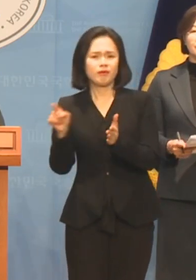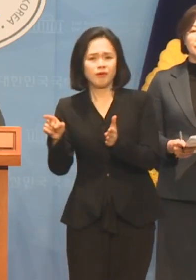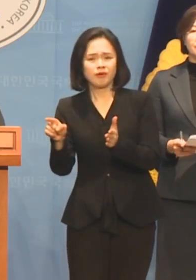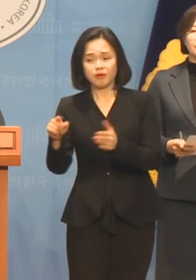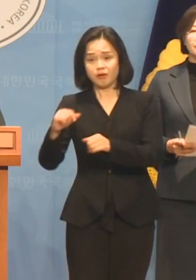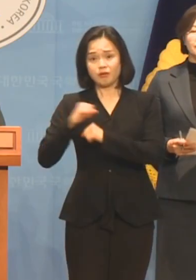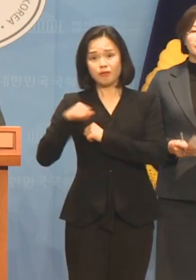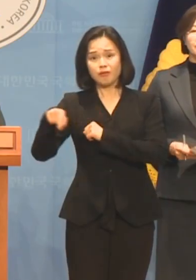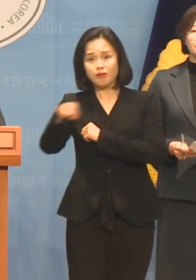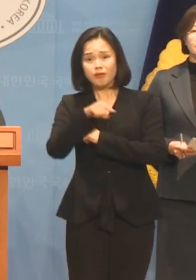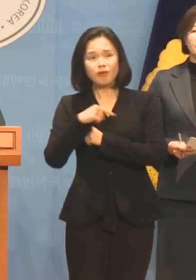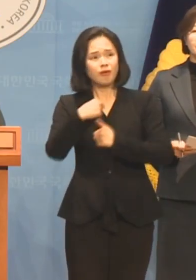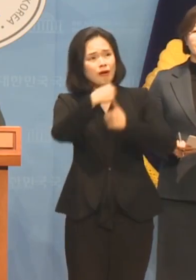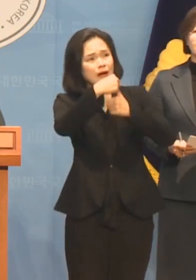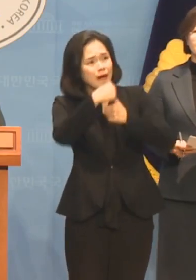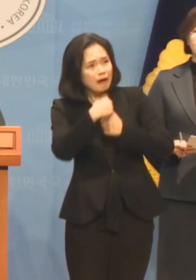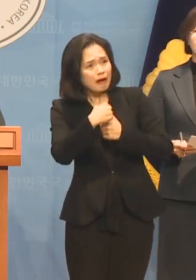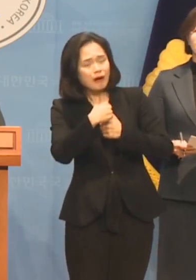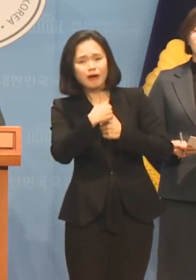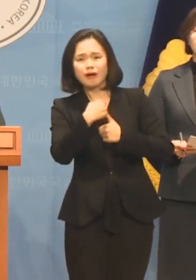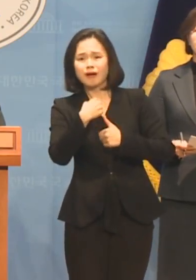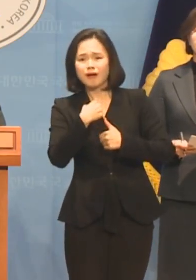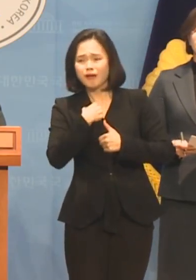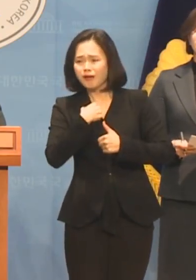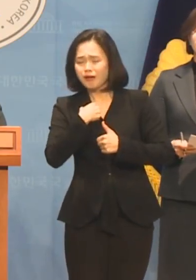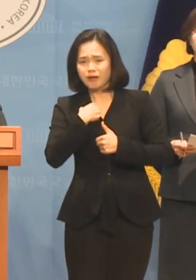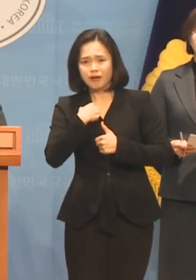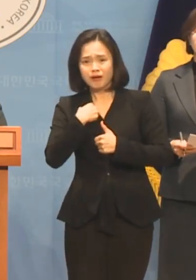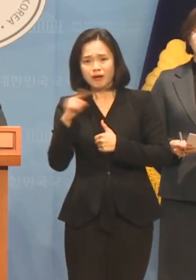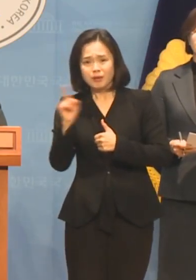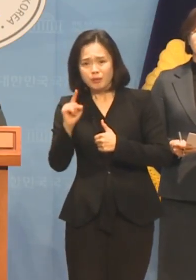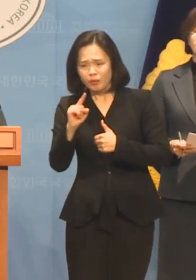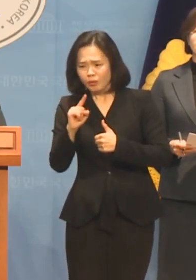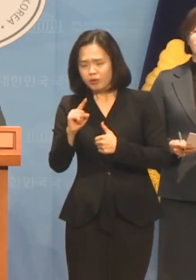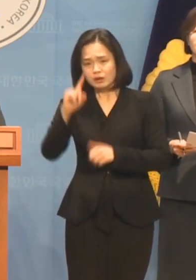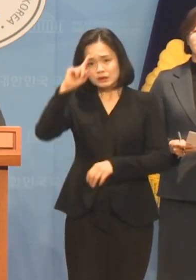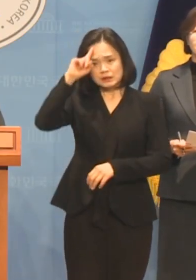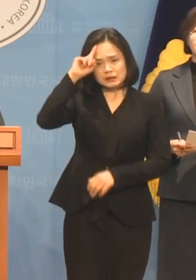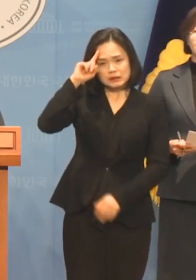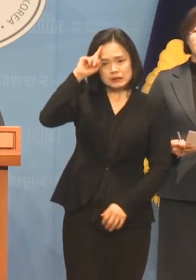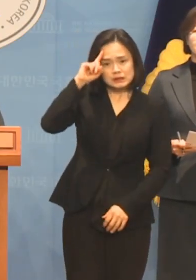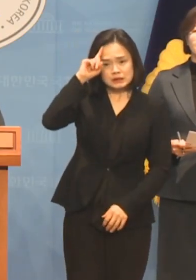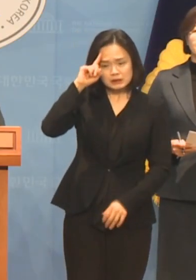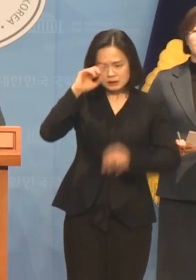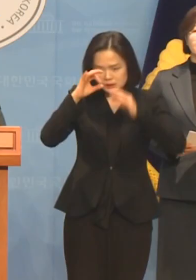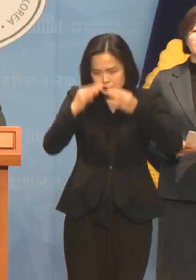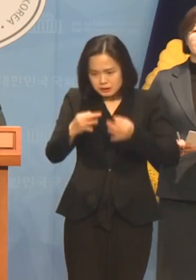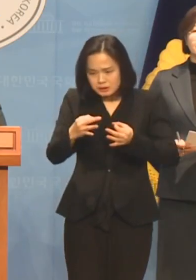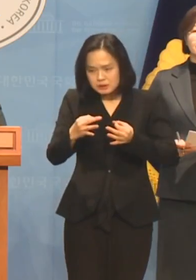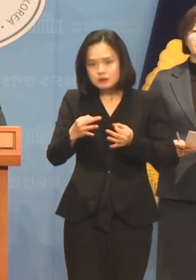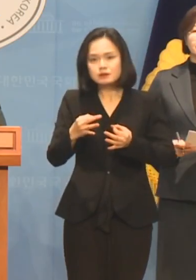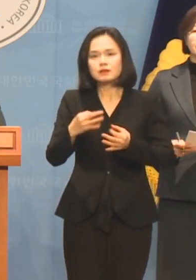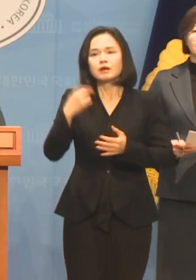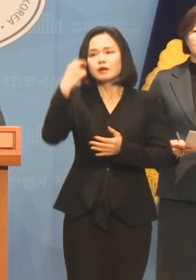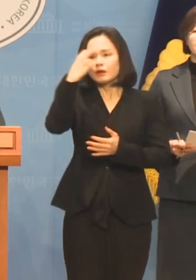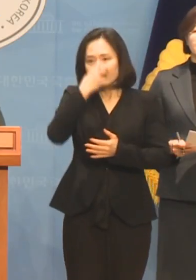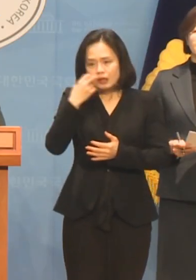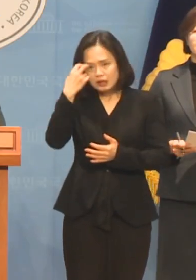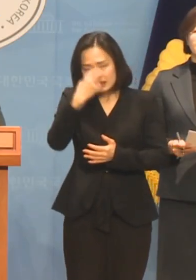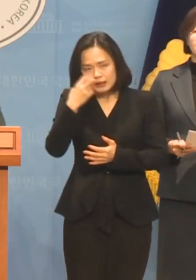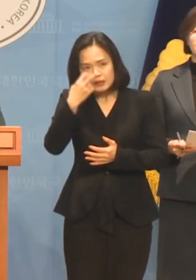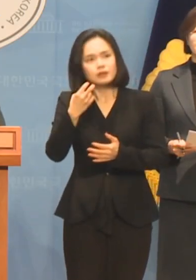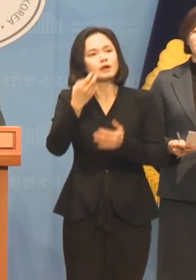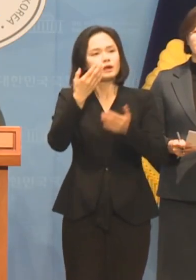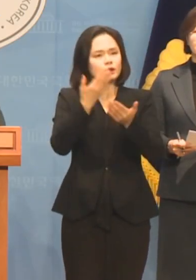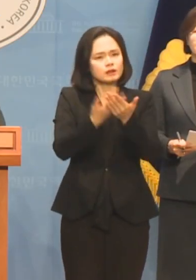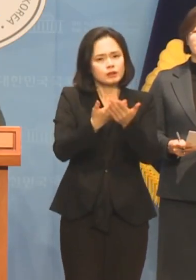장병들이 자신과 동료 장병들의 스트레스 반응을 정상화하고 스스로 관리하며 필요시 도움을 요청할 수 있도록 교육해야